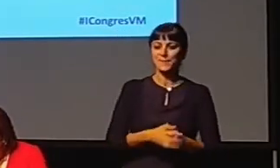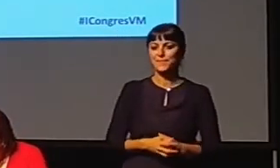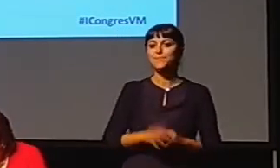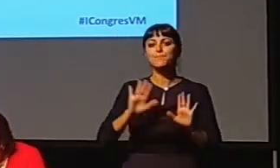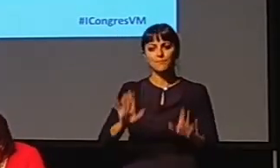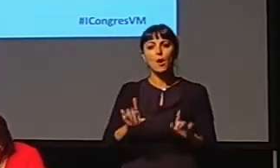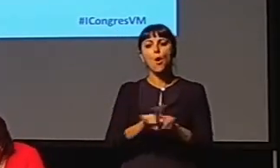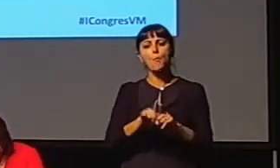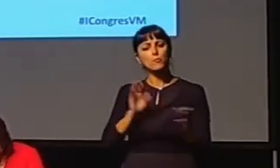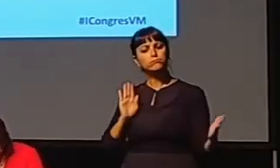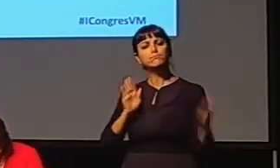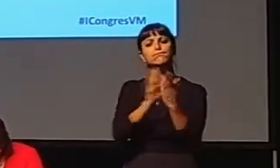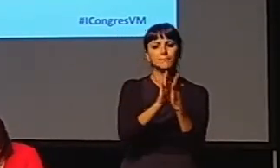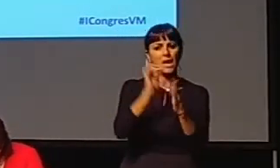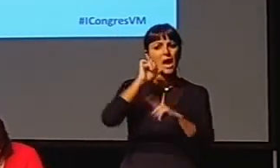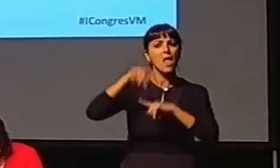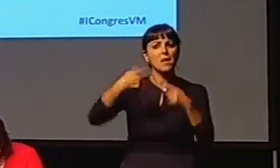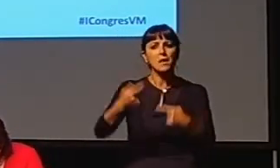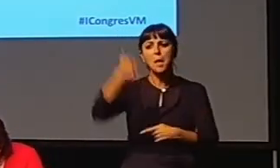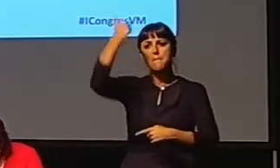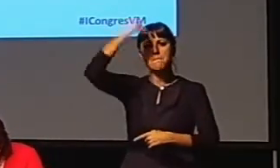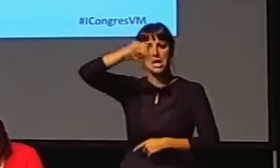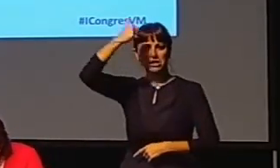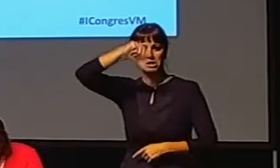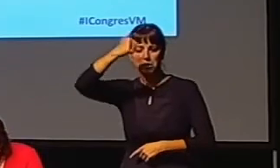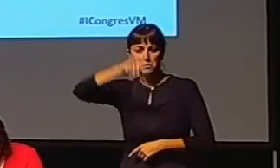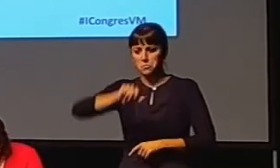quotidià del masclisme tan naturalitzat.